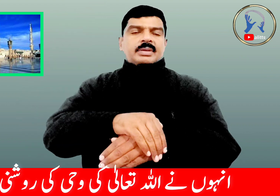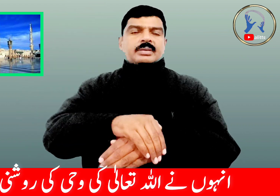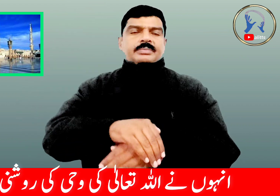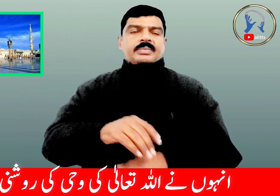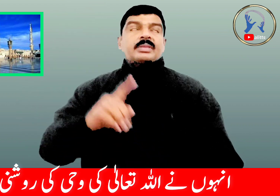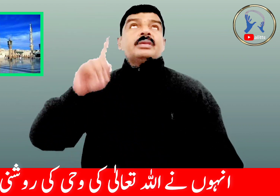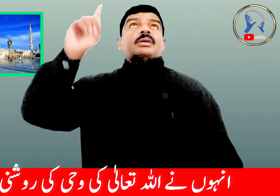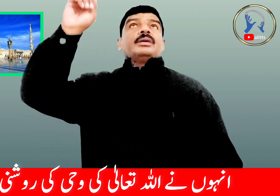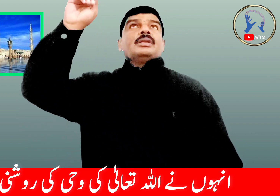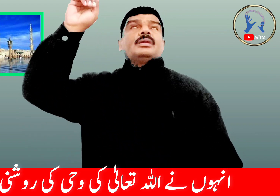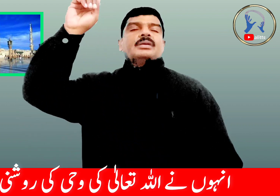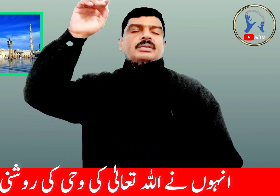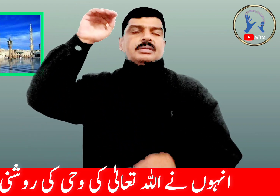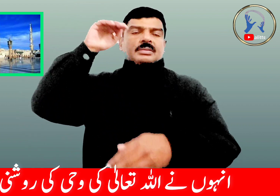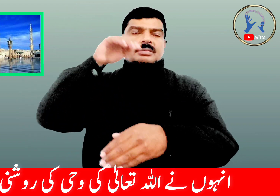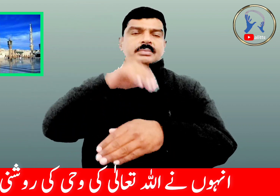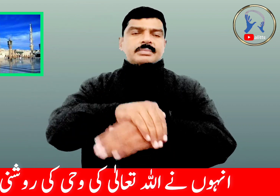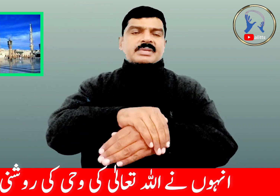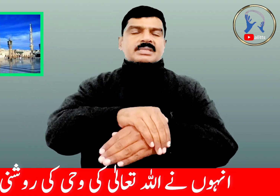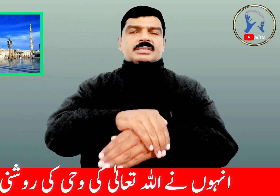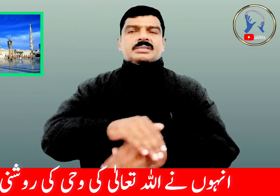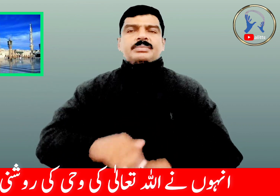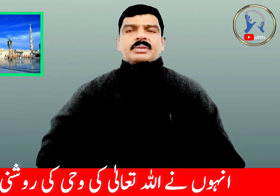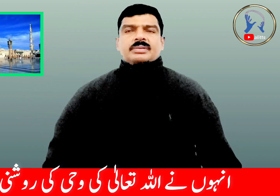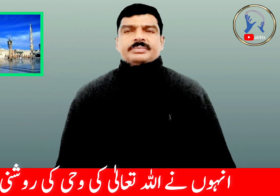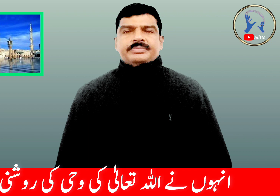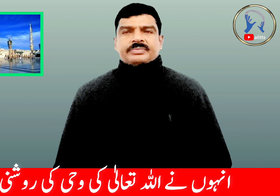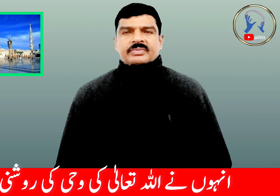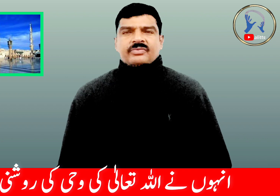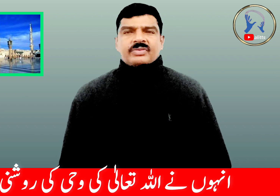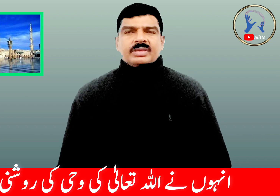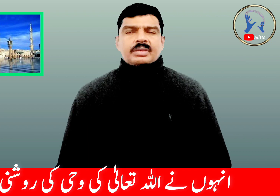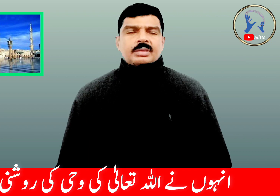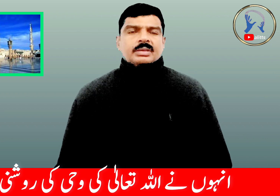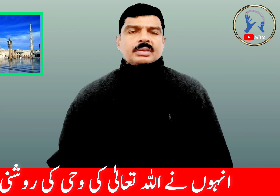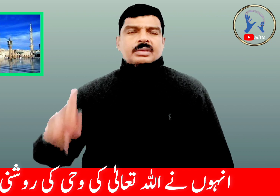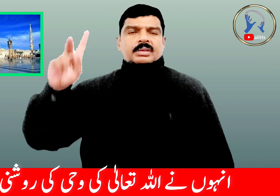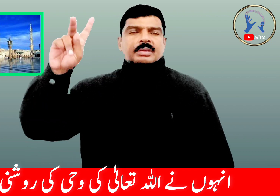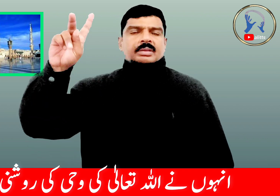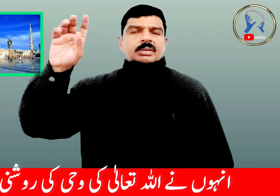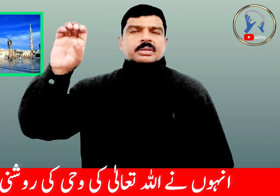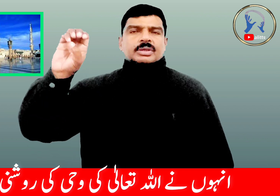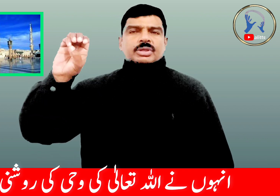پیغام، اللہ کا میسج یا پیغام، وحی کی